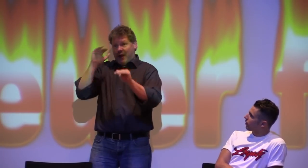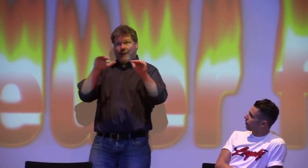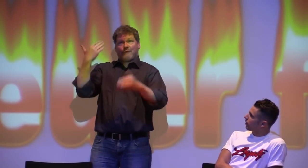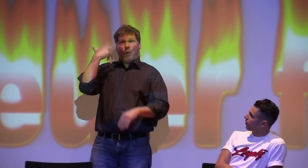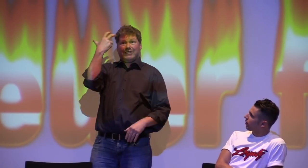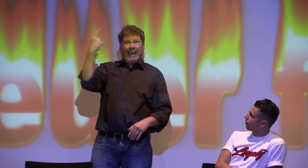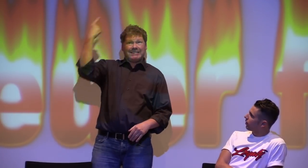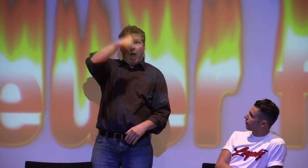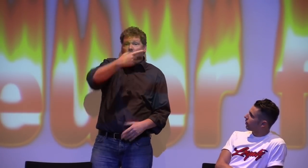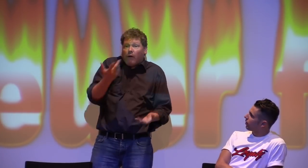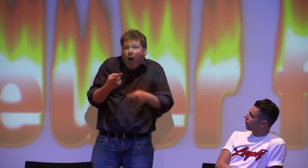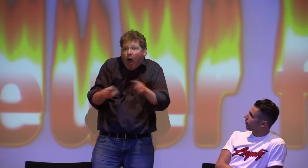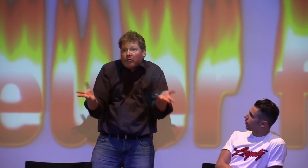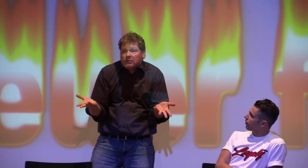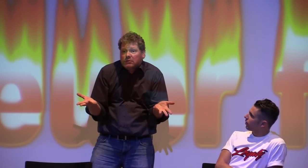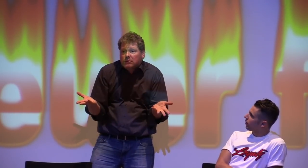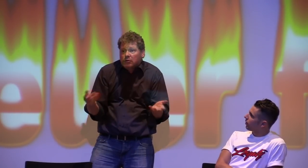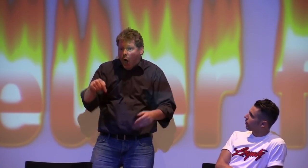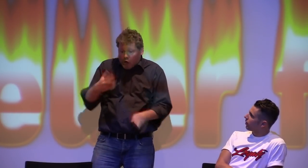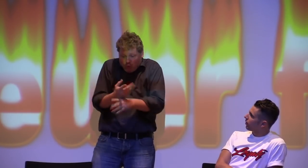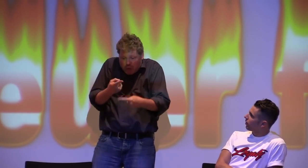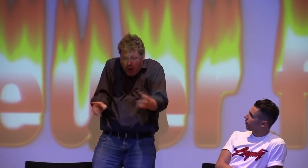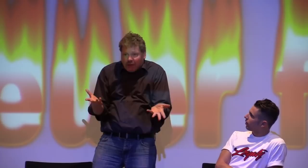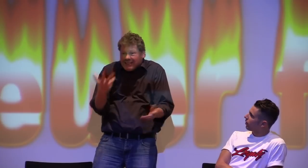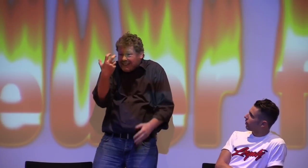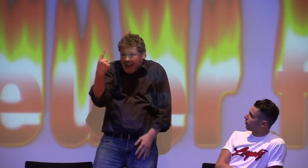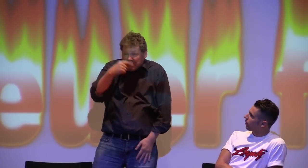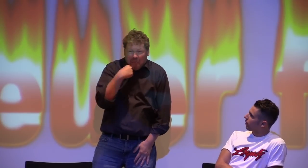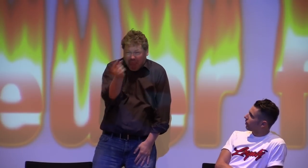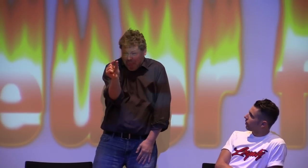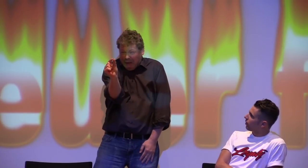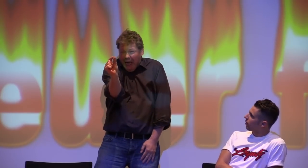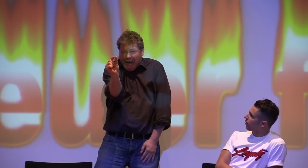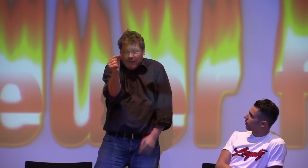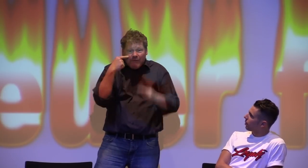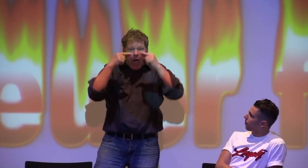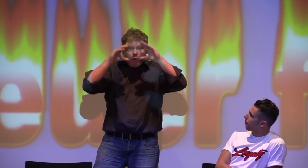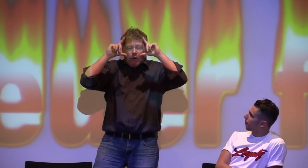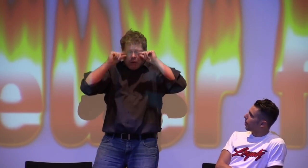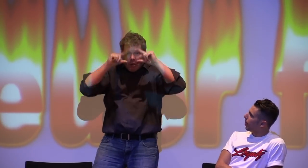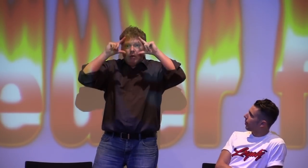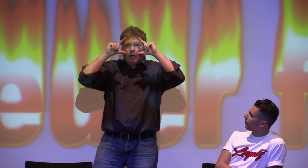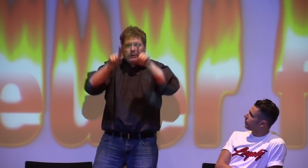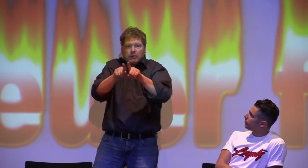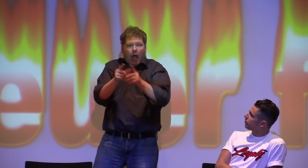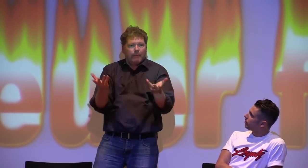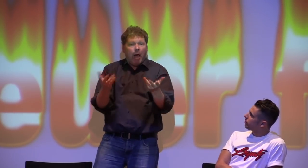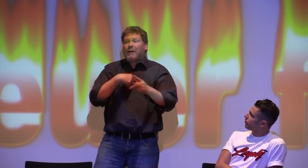neuen Wege auch gehen gemeinsam. Also vor 30 Jahren waren die Wege ganz andere, als es heute sind. Und 30 Jahre ist ja schon fast wie so ein